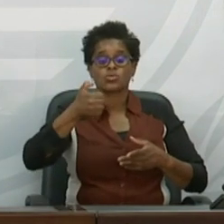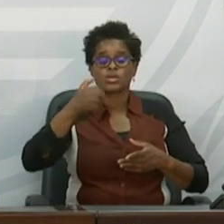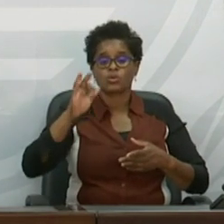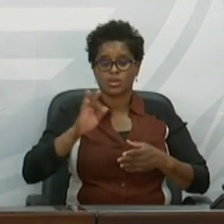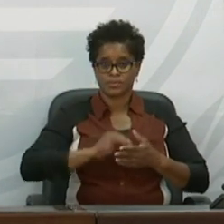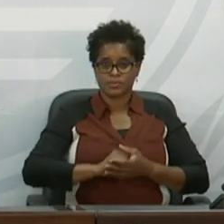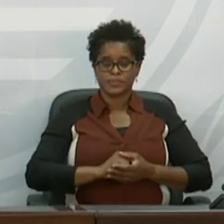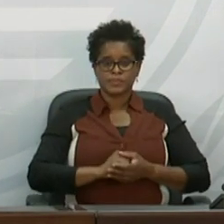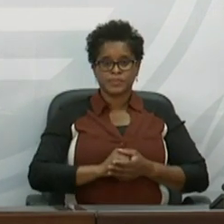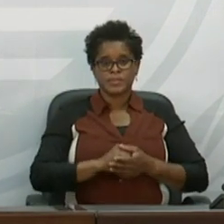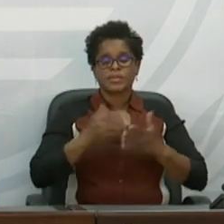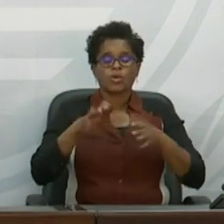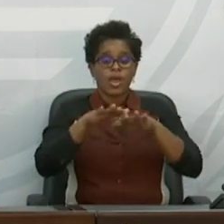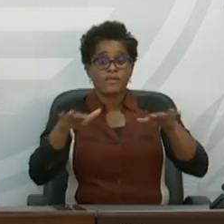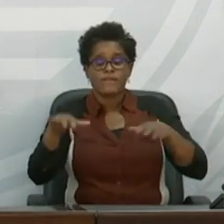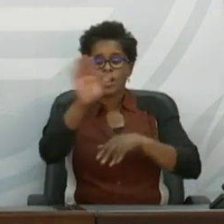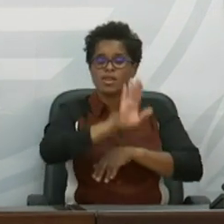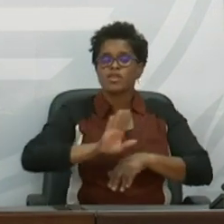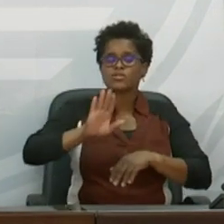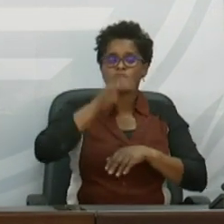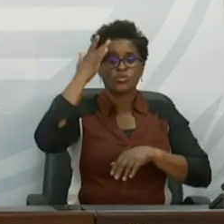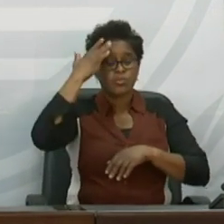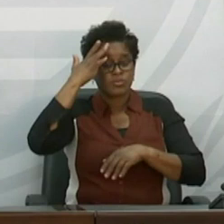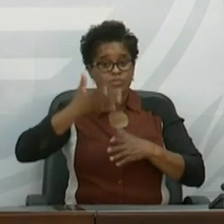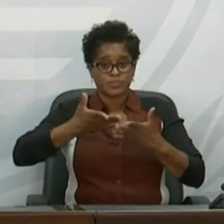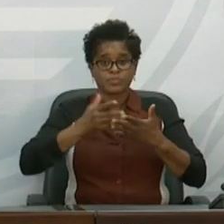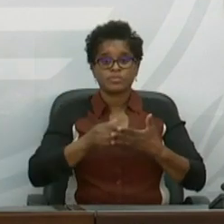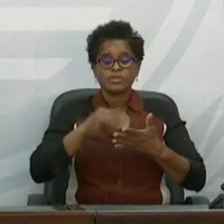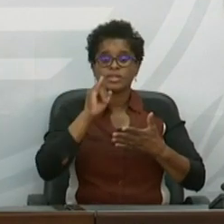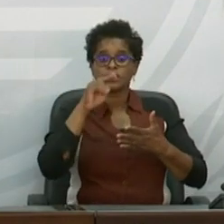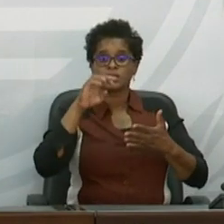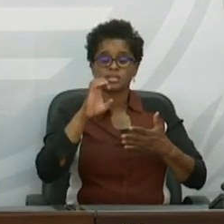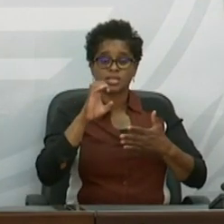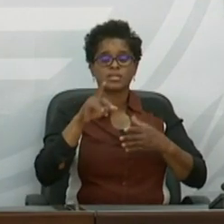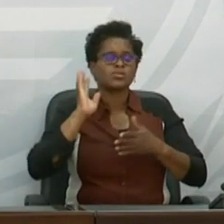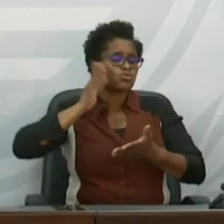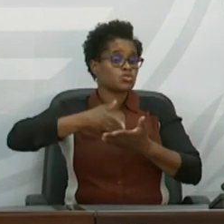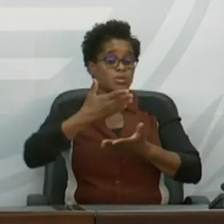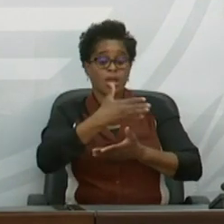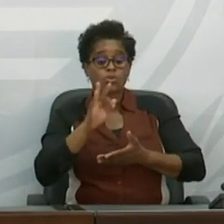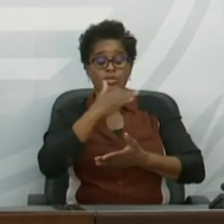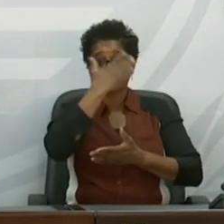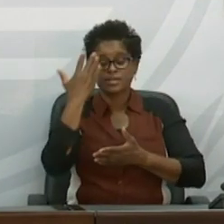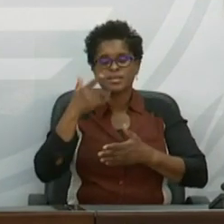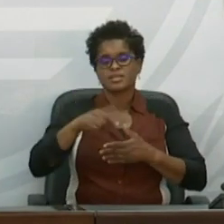1459. A nível nacional, a taxa de incidência nos últimos 14 dias está